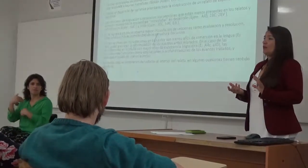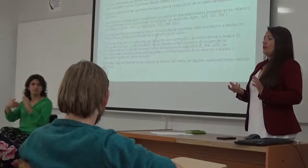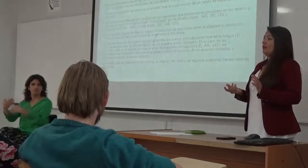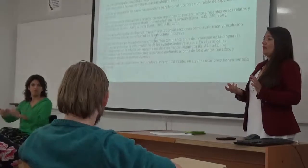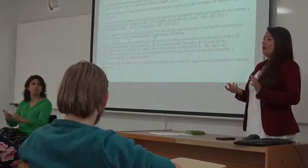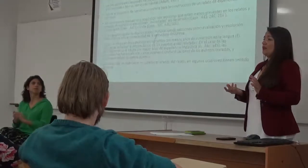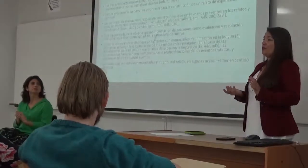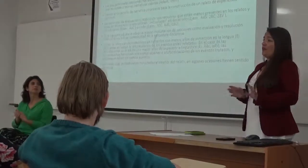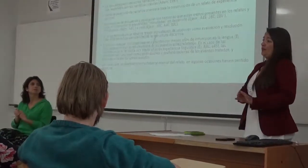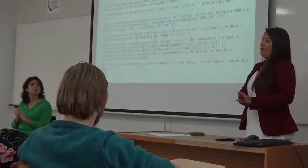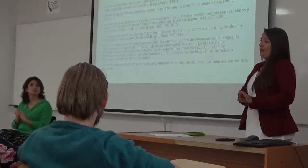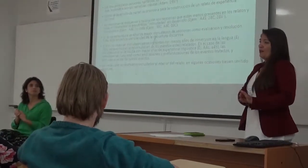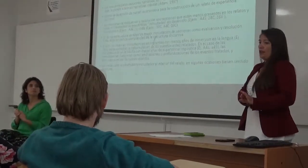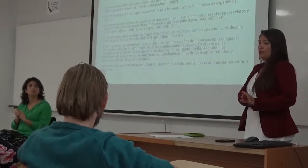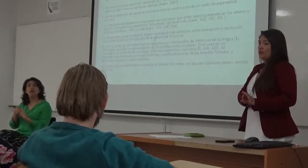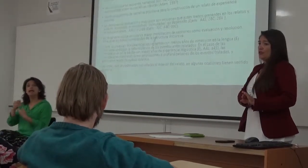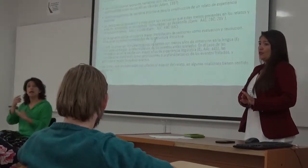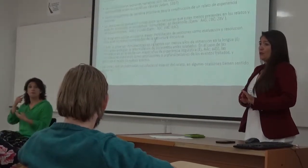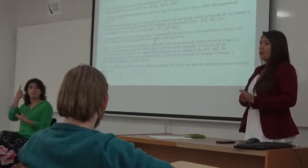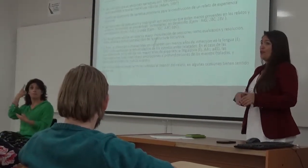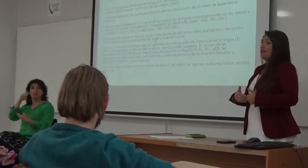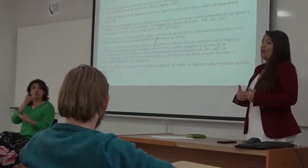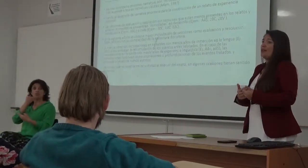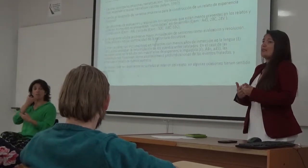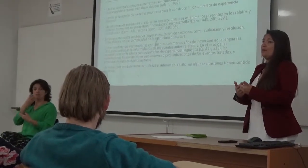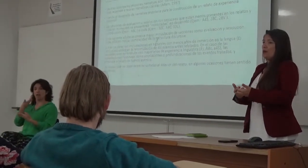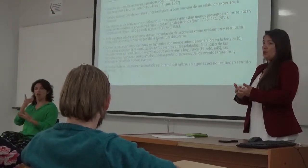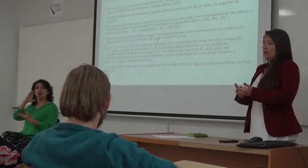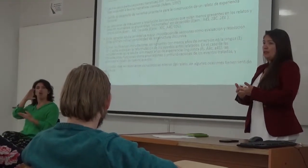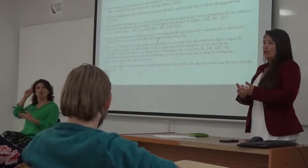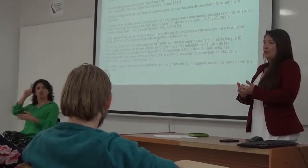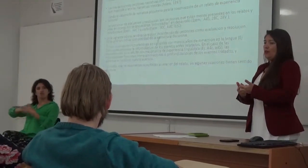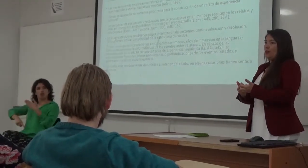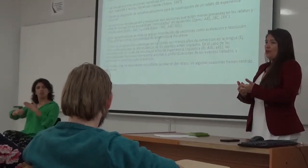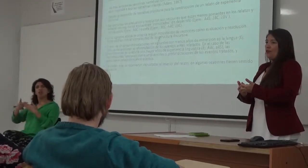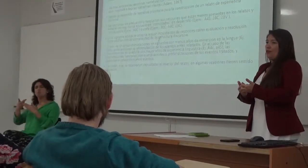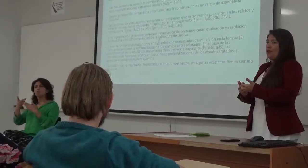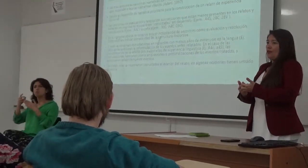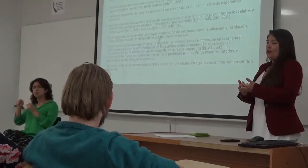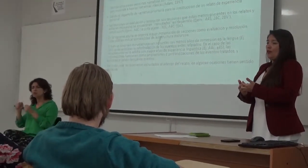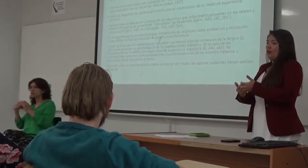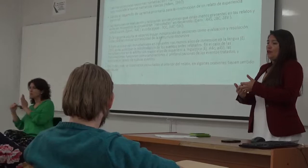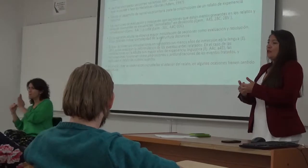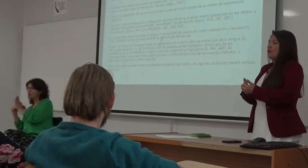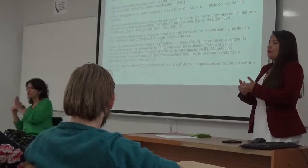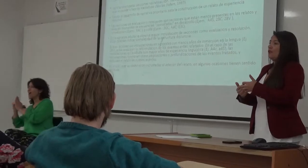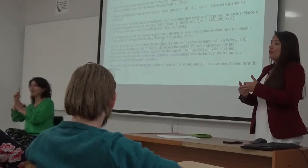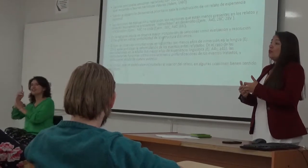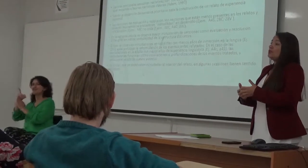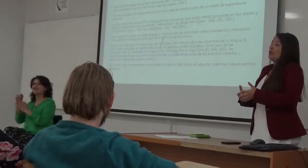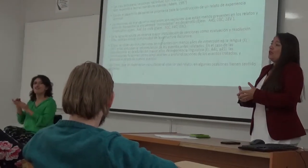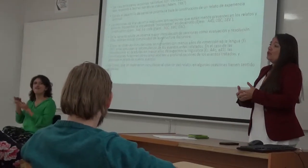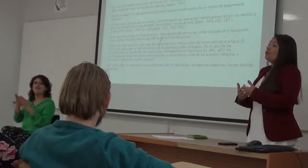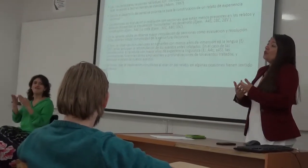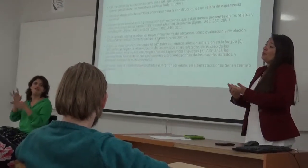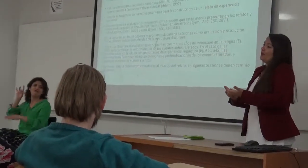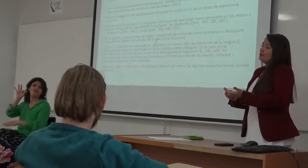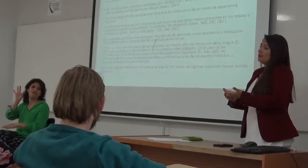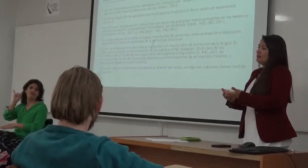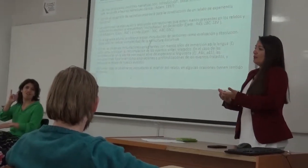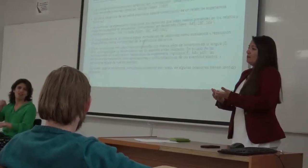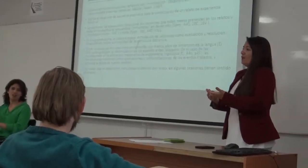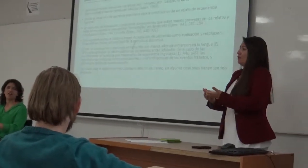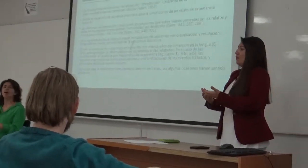no solamente dan un fin al relato, sino también podrían llegar a ser pausa, pero dependiendo de cómo se